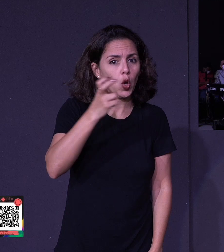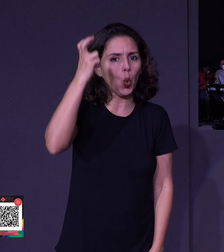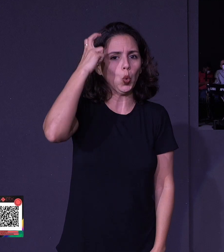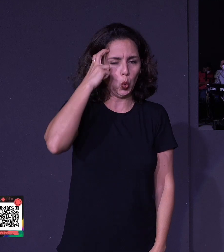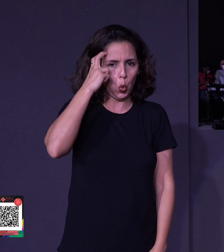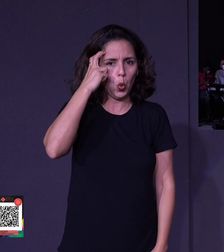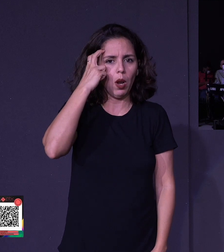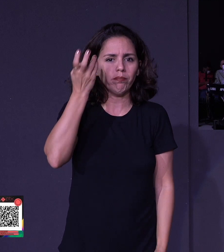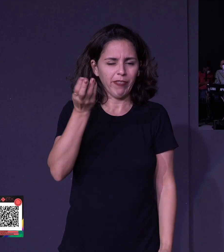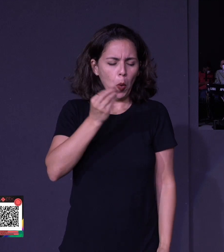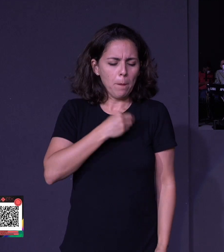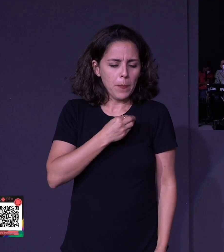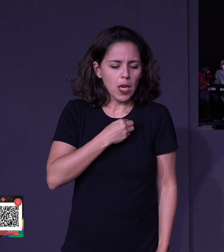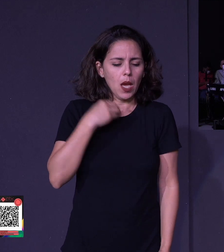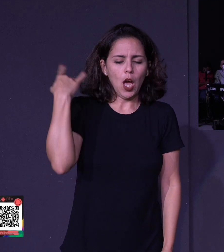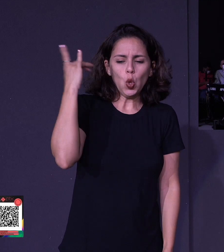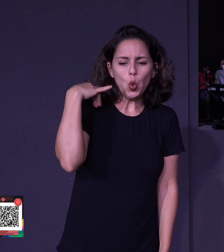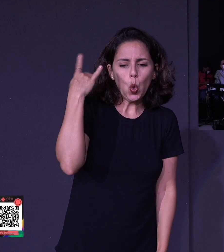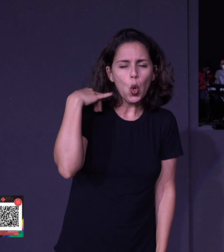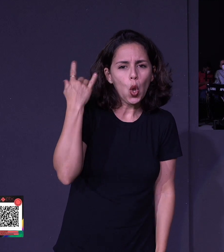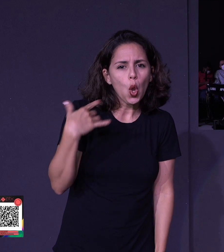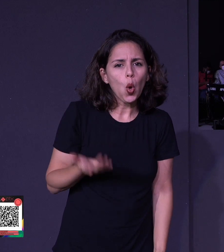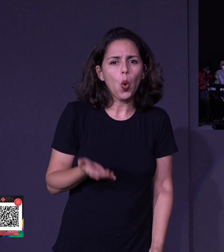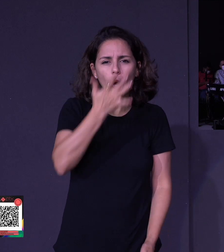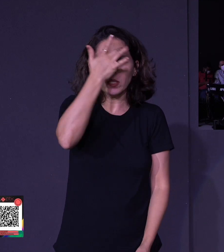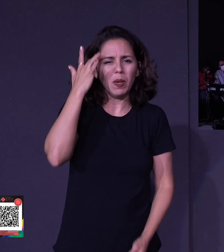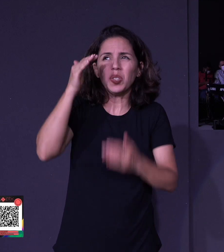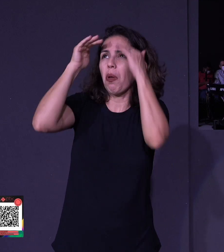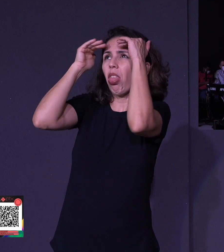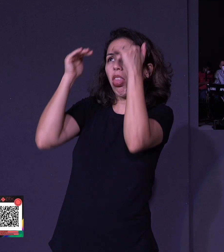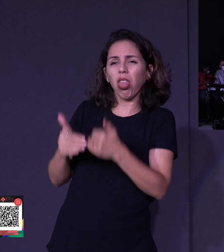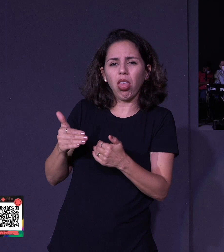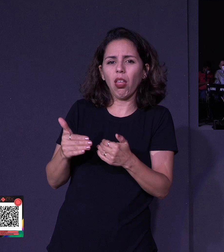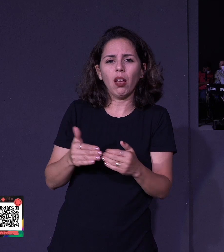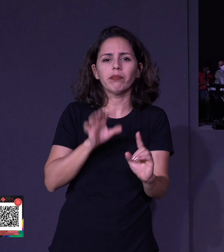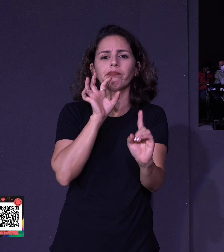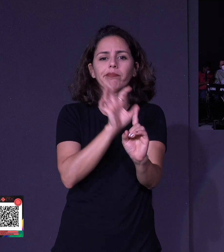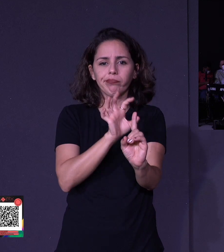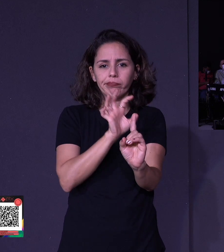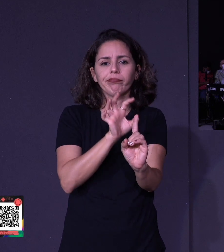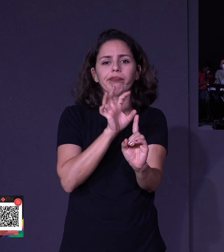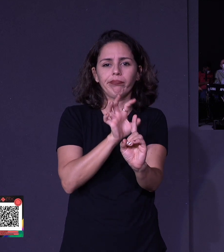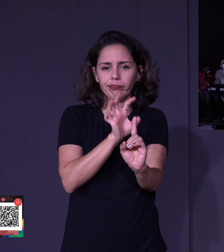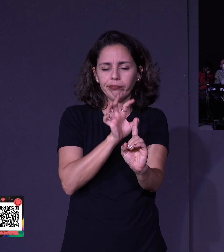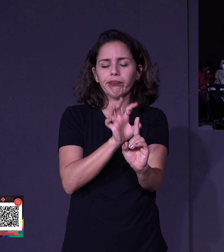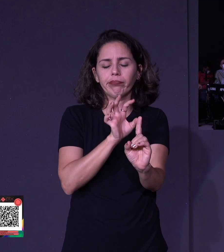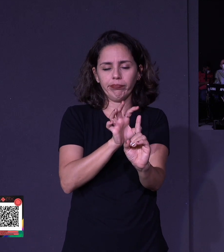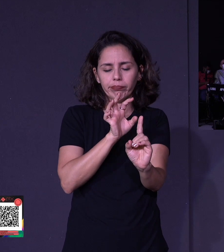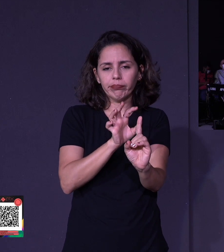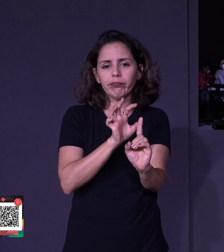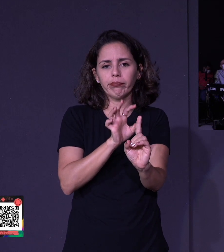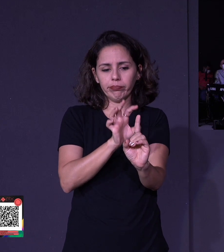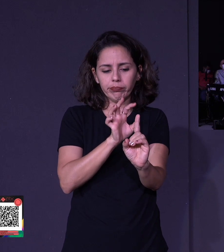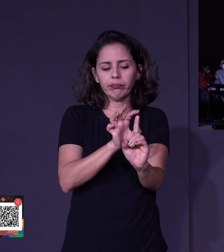loucos, os que não possuem o mínimo de temor a Deus, é que tem influenciado, são os youtubers. Olha o